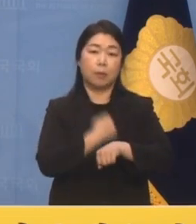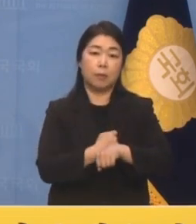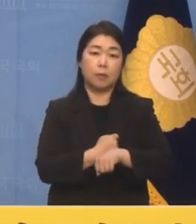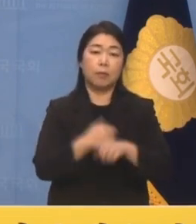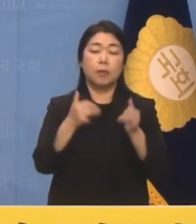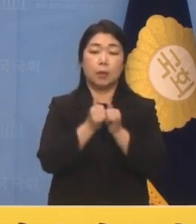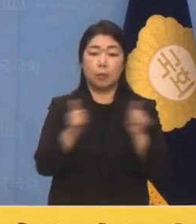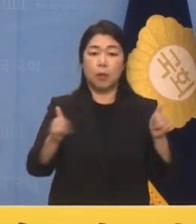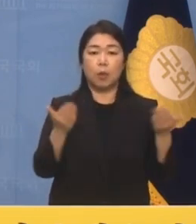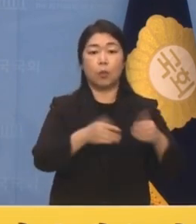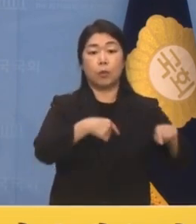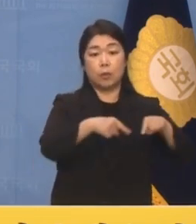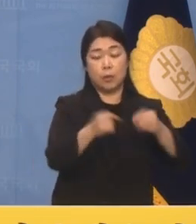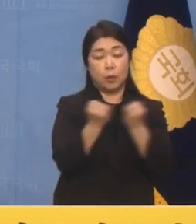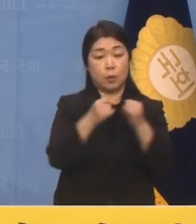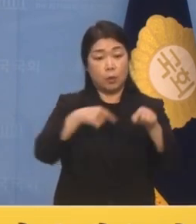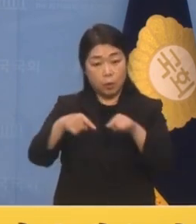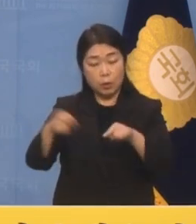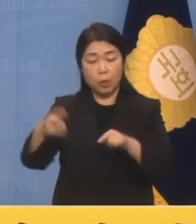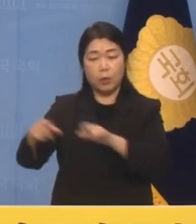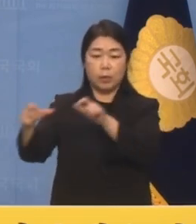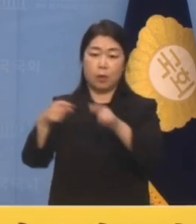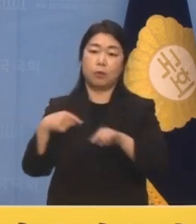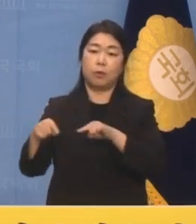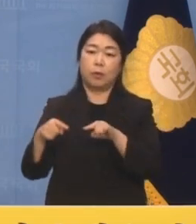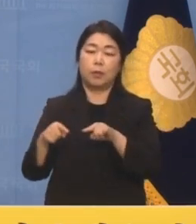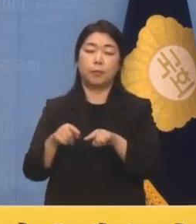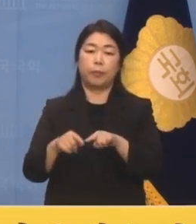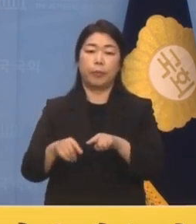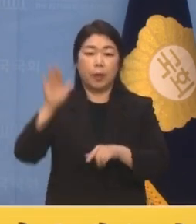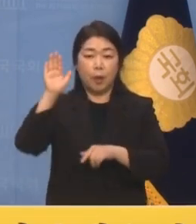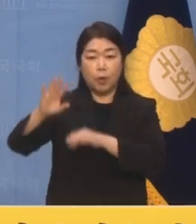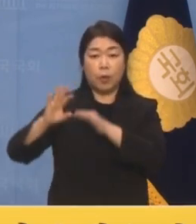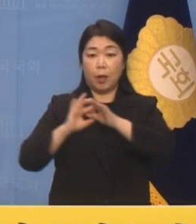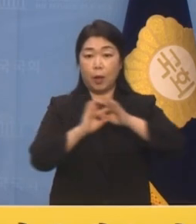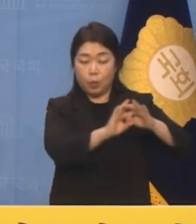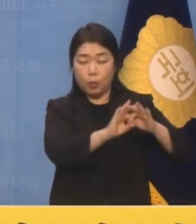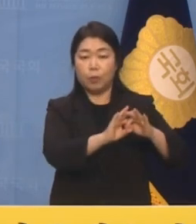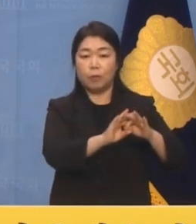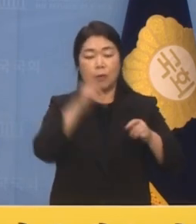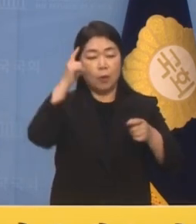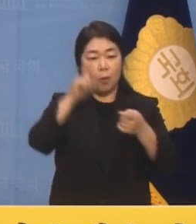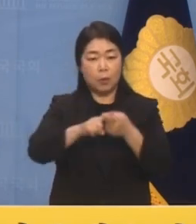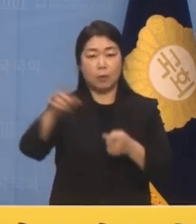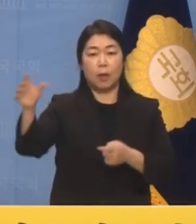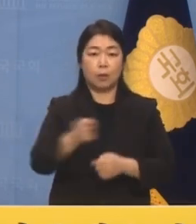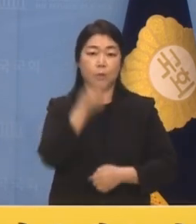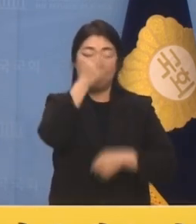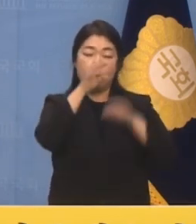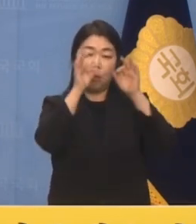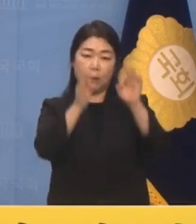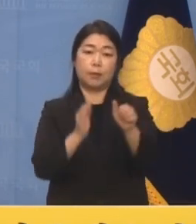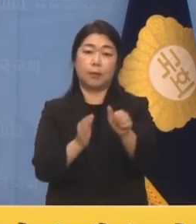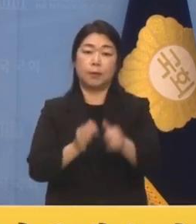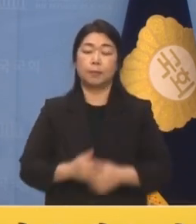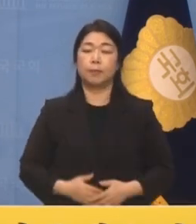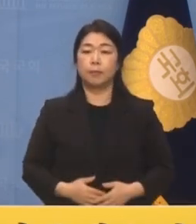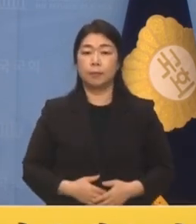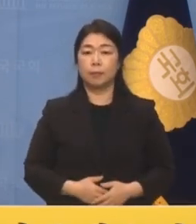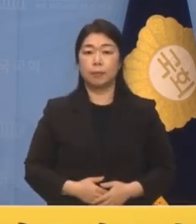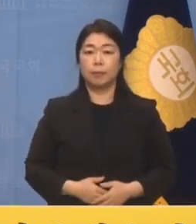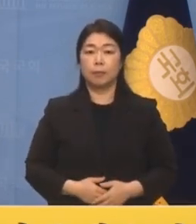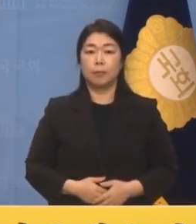후보의 노동정치, 여성정치, 지역정치를 앞으로도 꾸준히 관심 있게 지켜봐 주시길